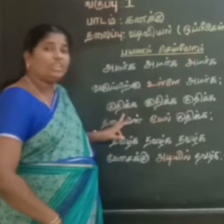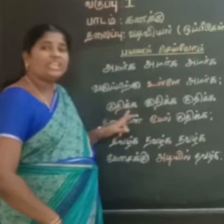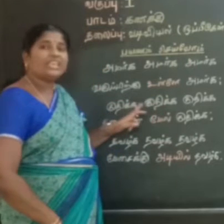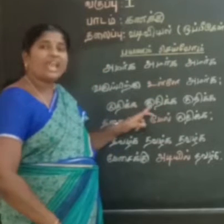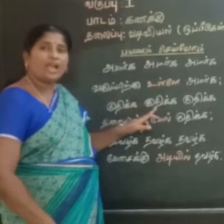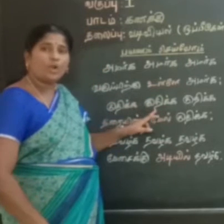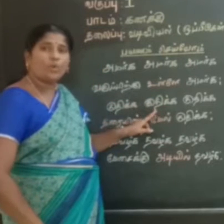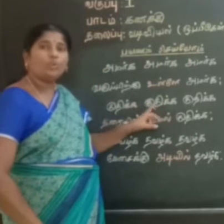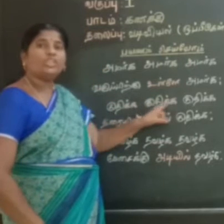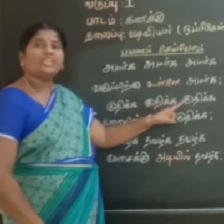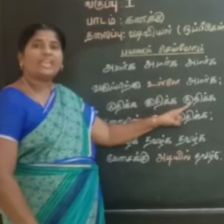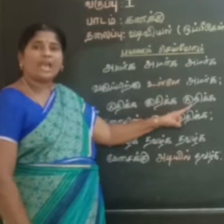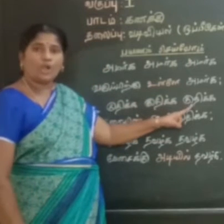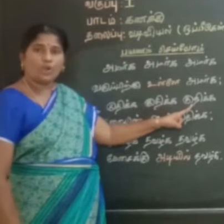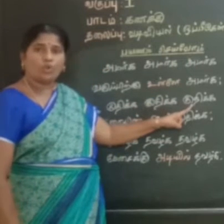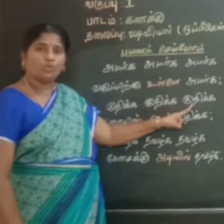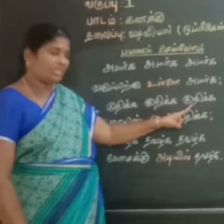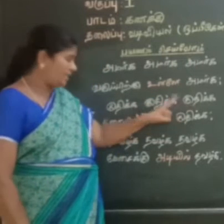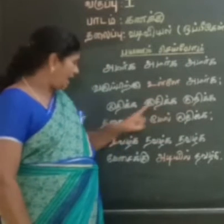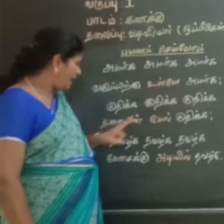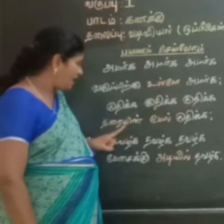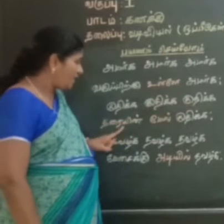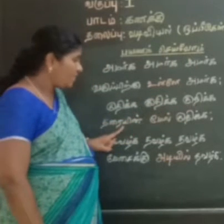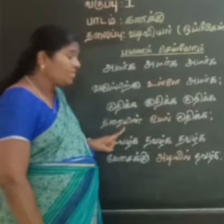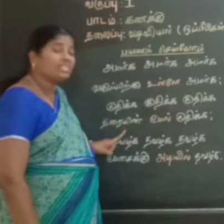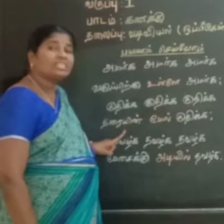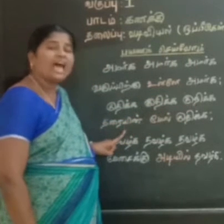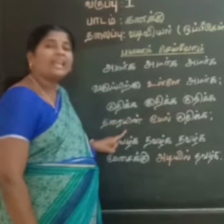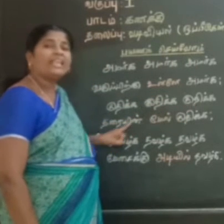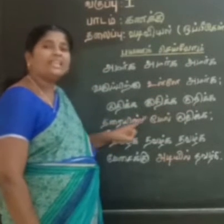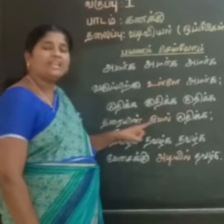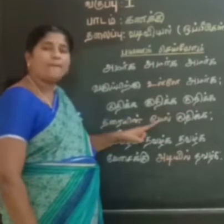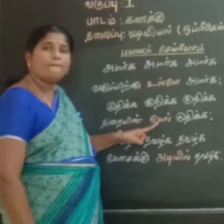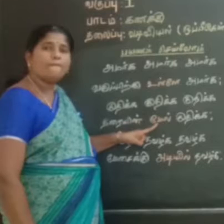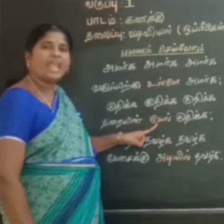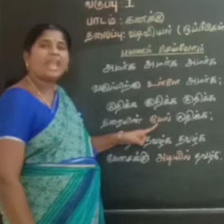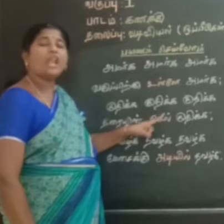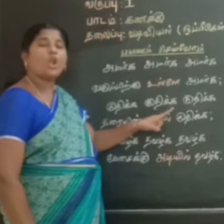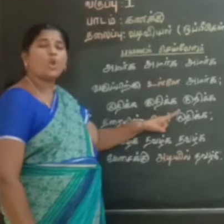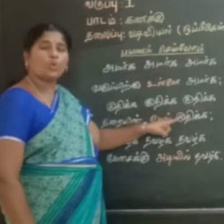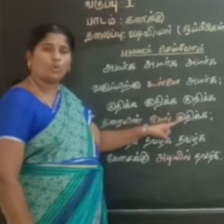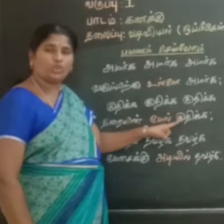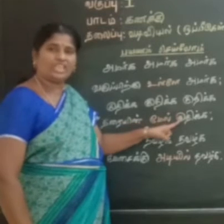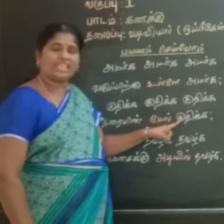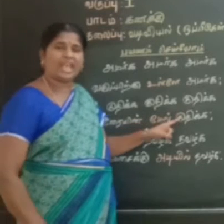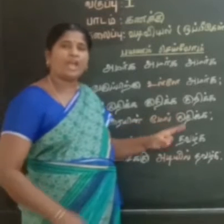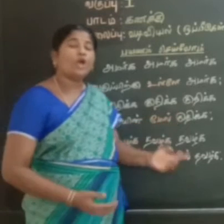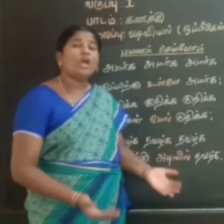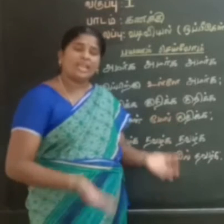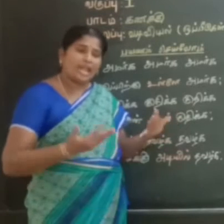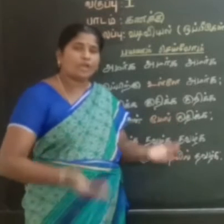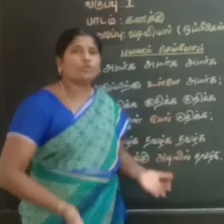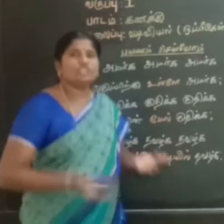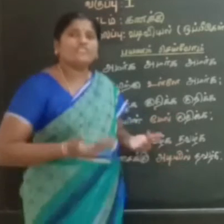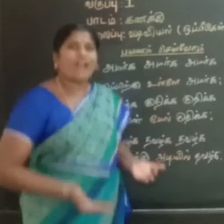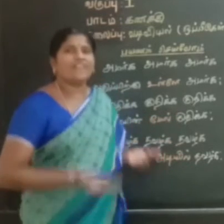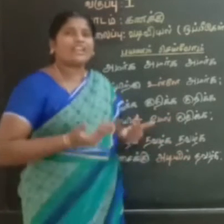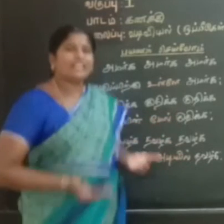குதிக்க குதிக்க குதிக்க, தரையின் மேல் குதிக்க. எல்லாரும் குதிச்சு விளையாடுறது